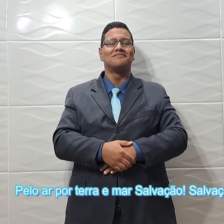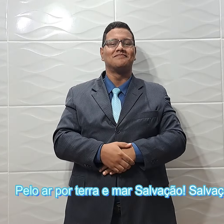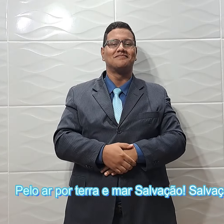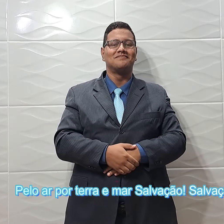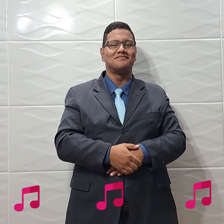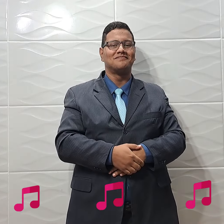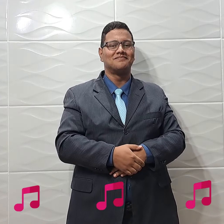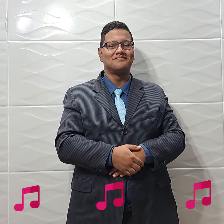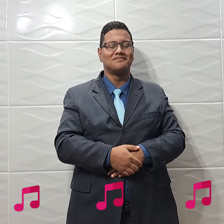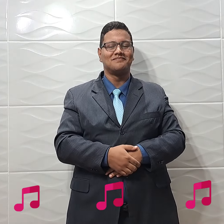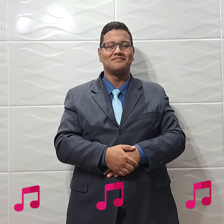salvação.